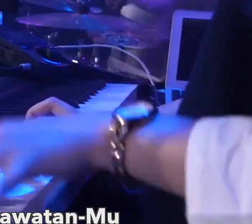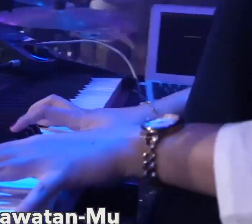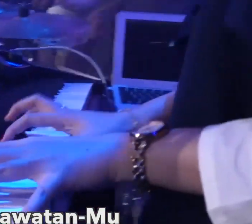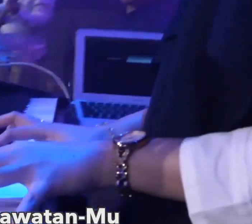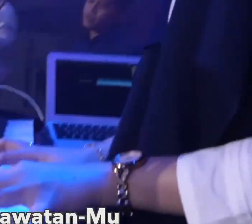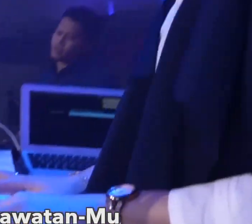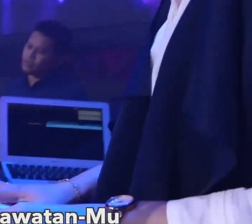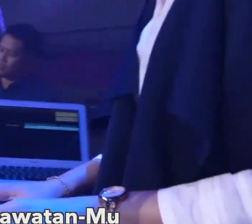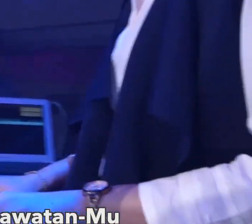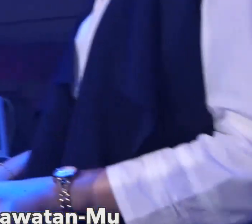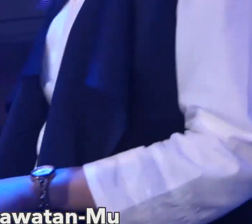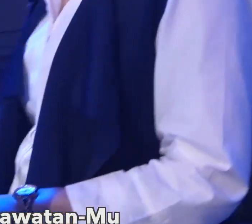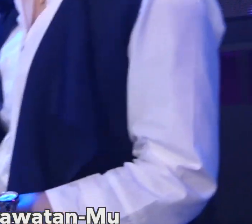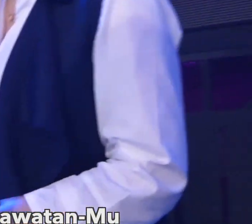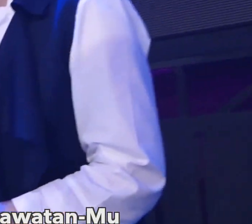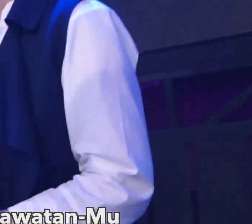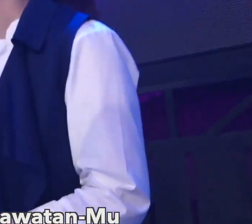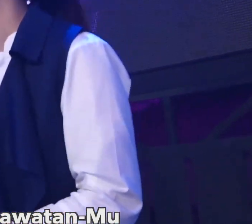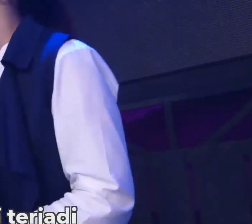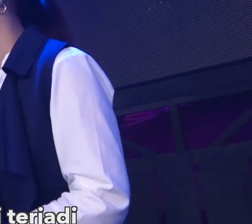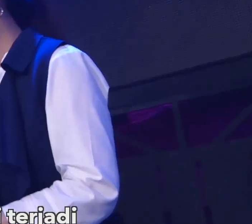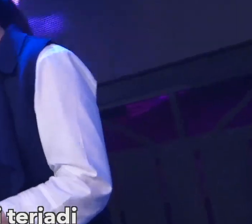kuasa lawan